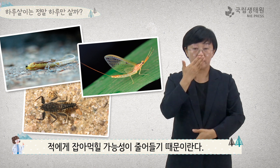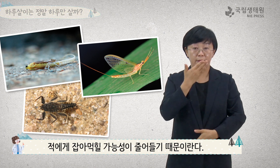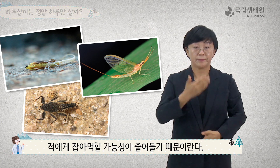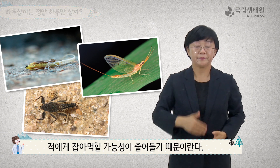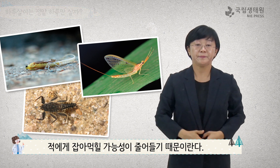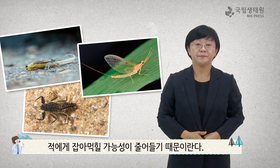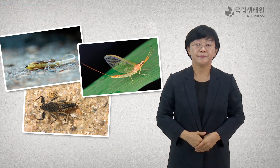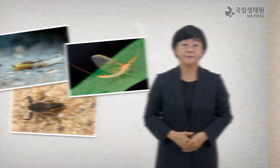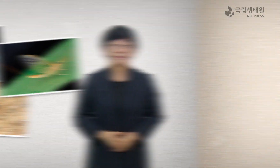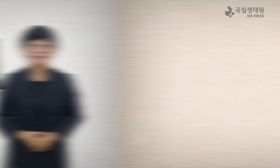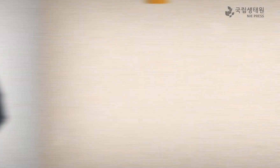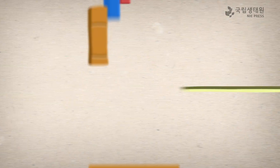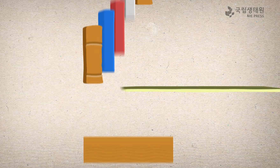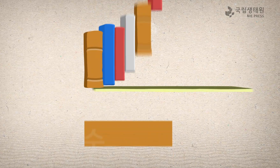물속 낙엽들을 갉아먹고 살아.